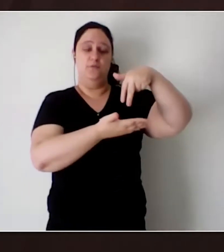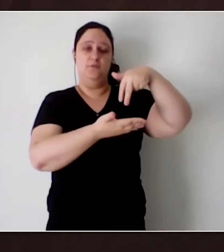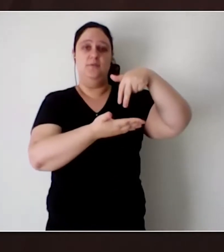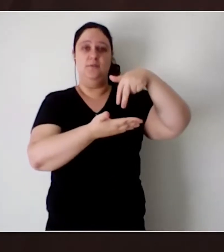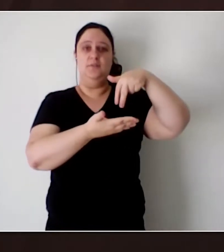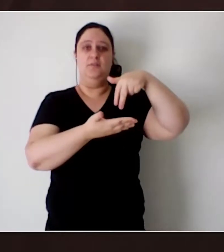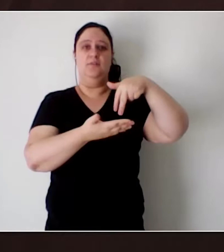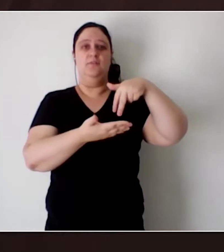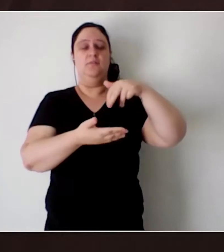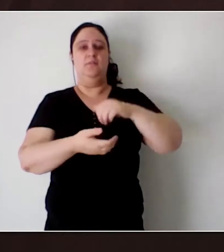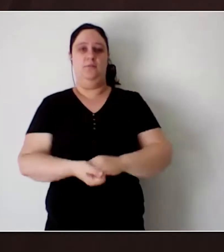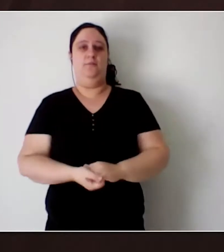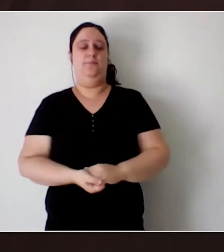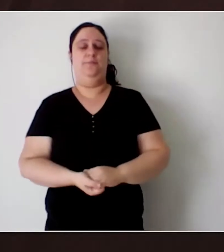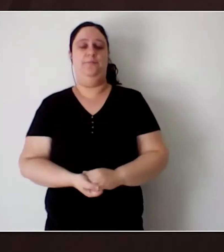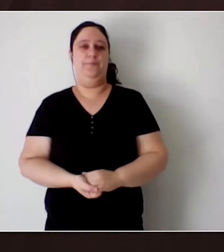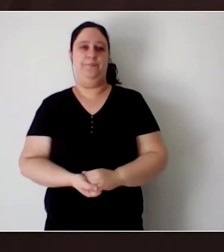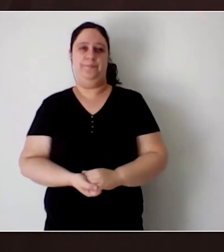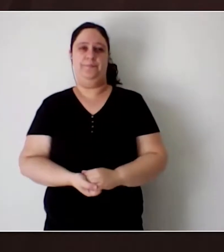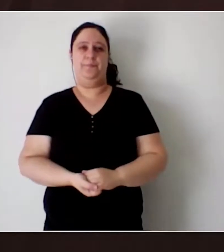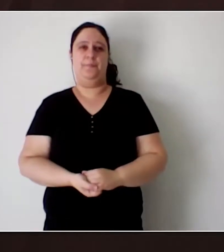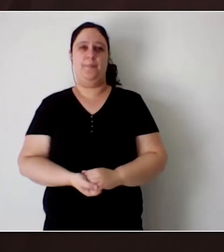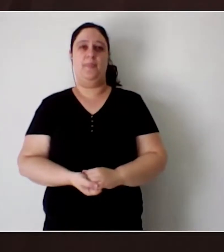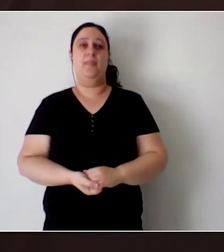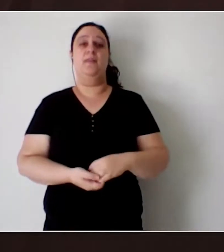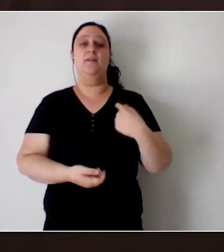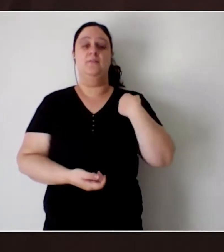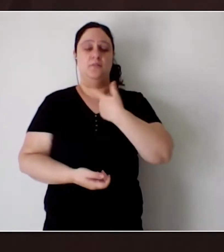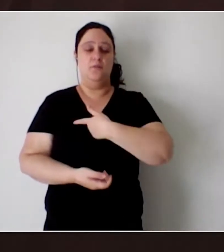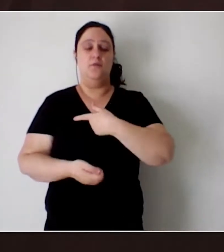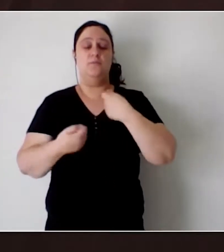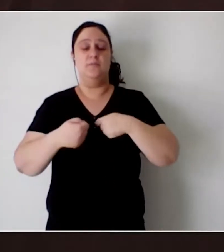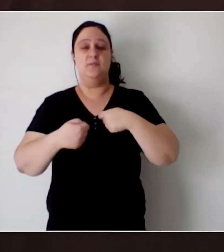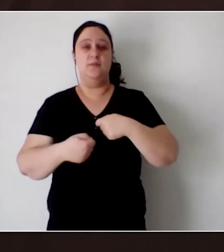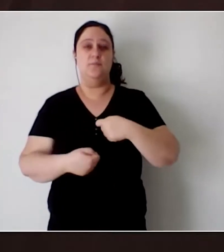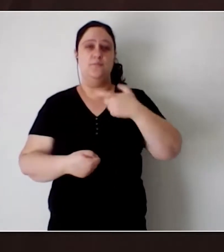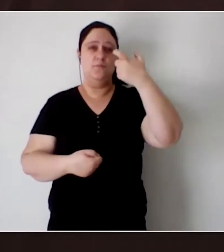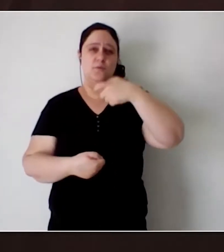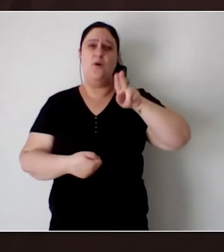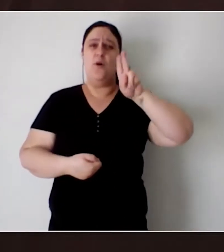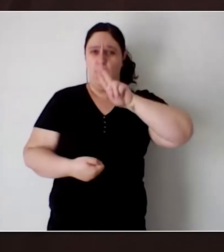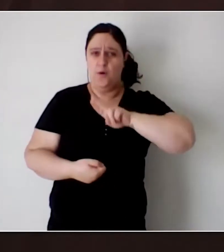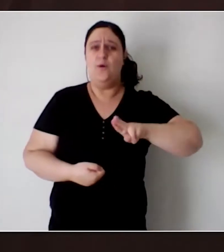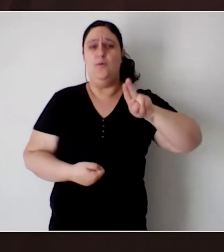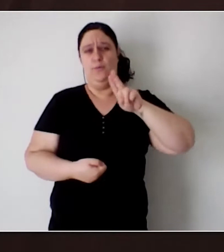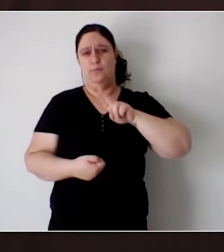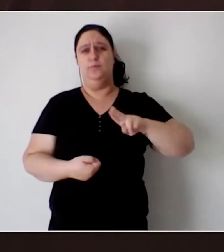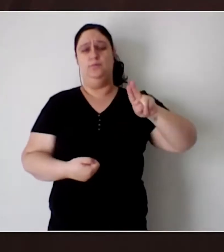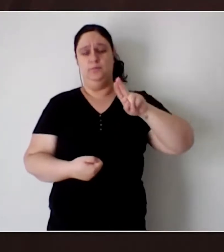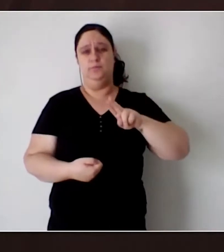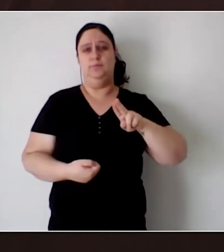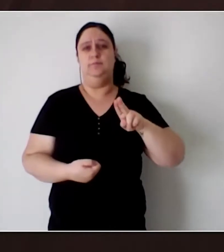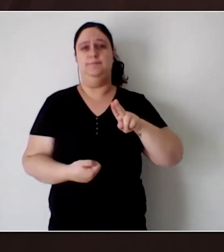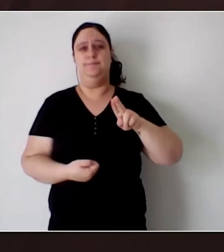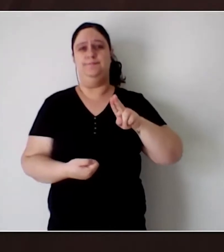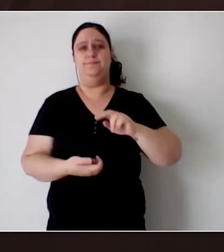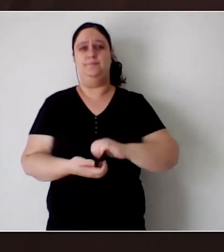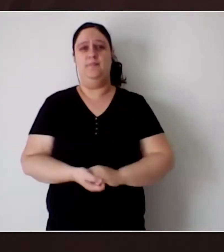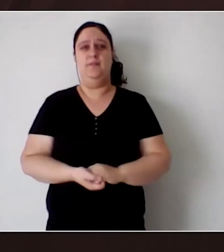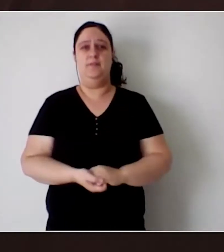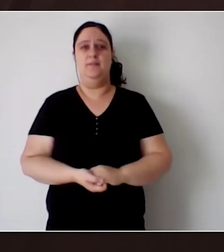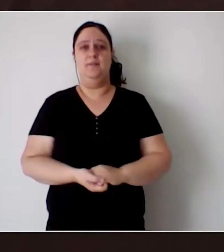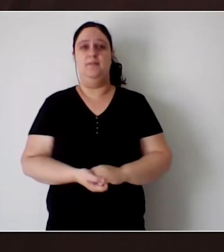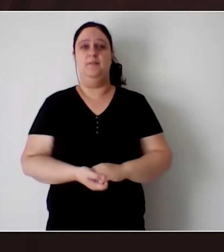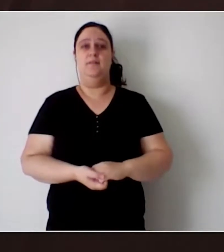úteis para Deus, e assim, não só fomos redimidos com sangue de Cristo, nós também fomos